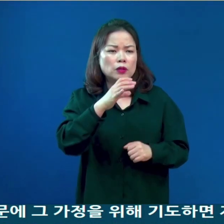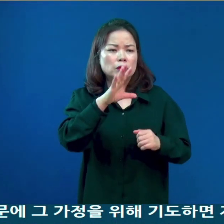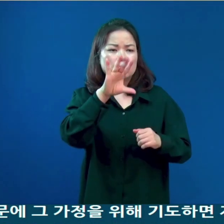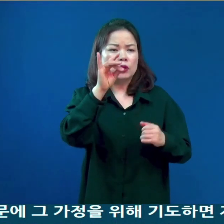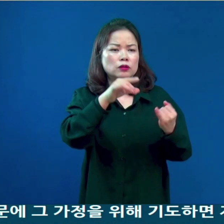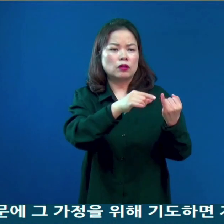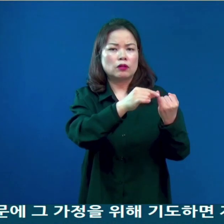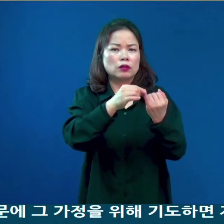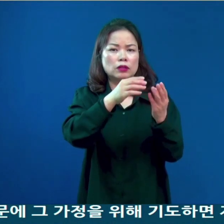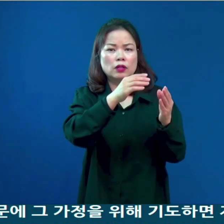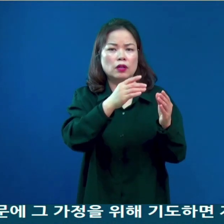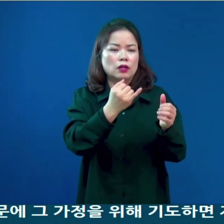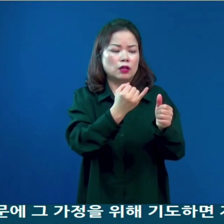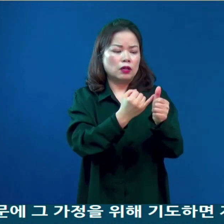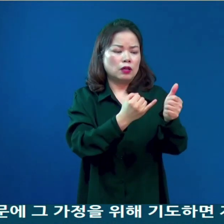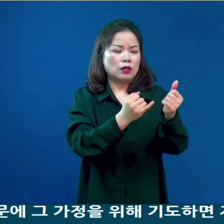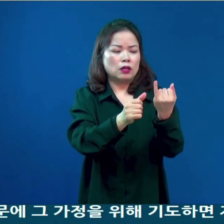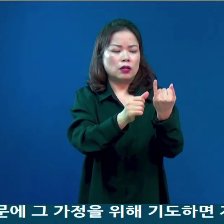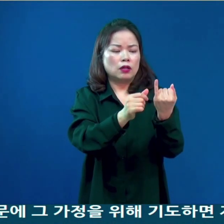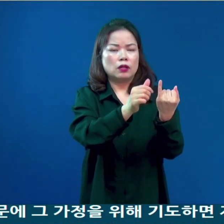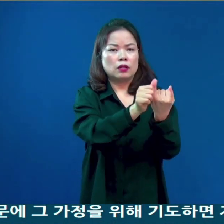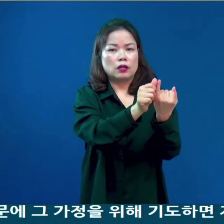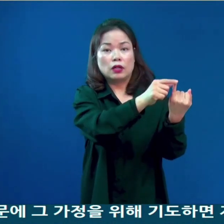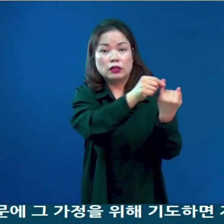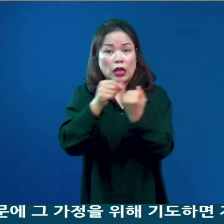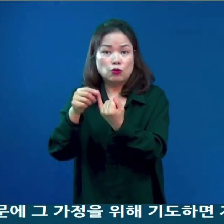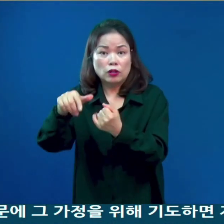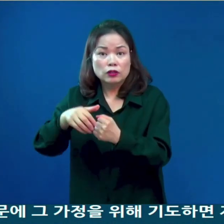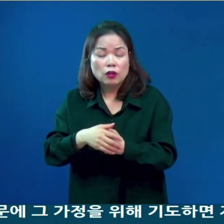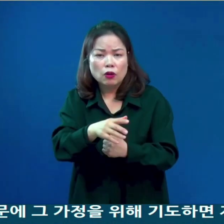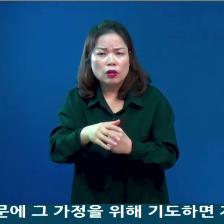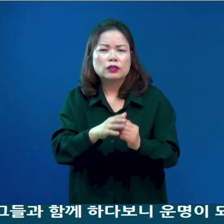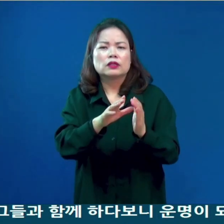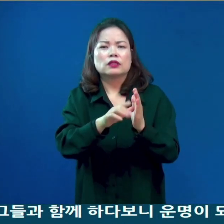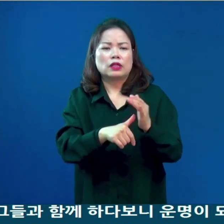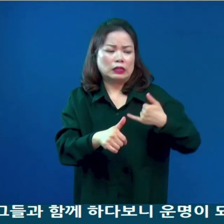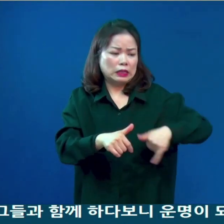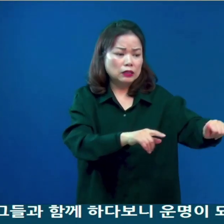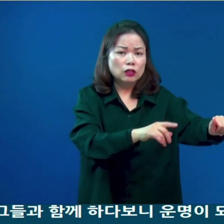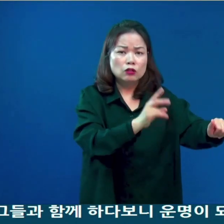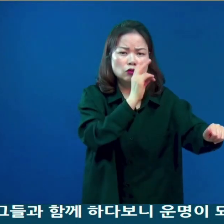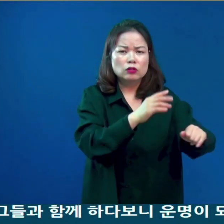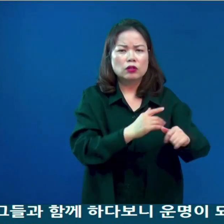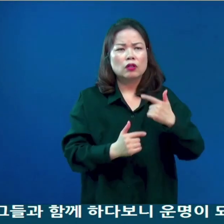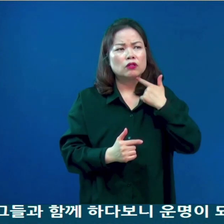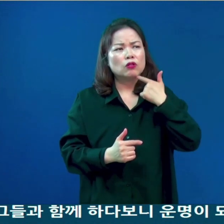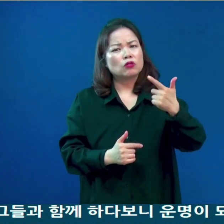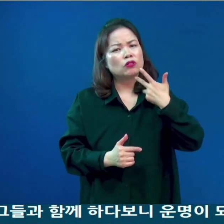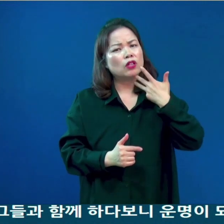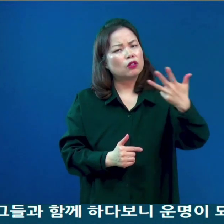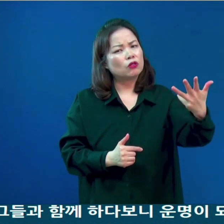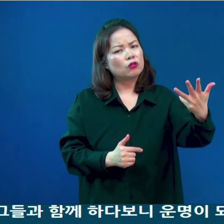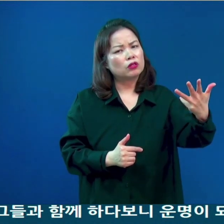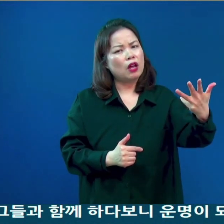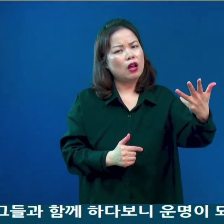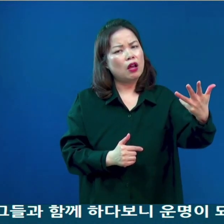왔어요. 근데 아이들 둘이 남았어요. 그 아이들이 당시에 6살, 8살이었습니다.